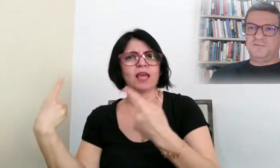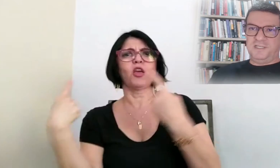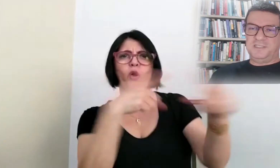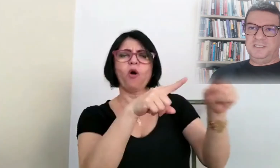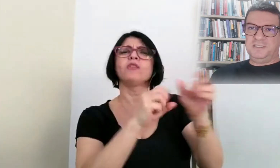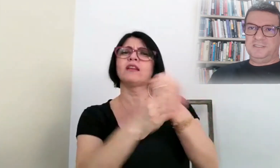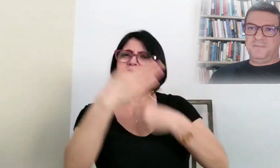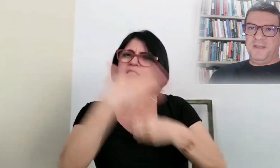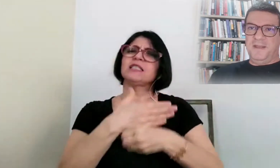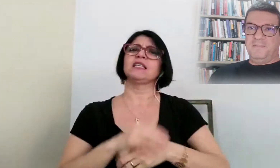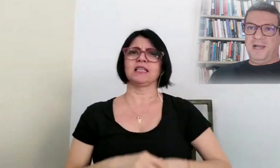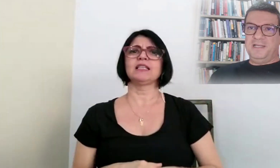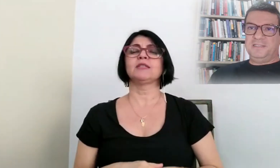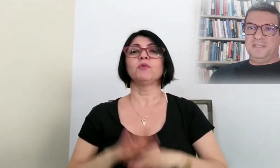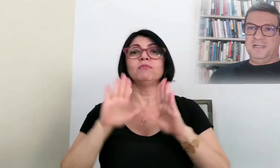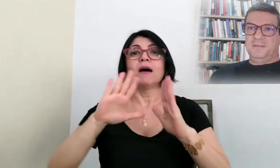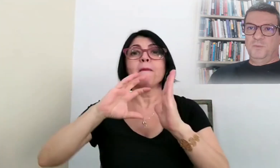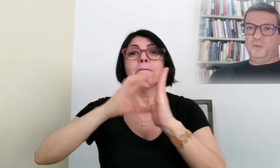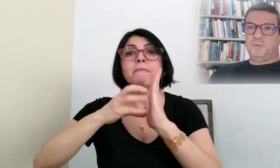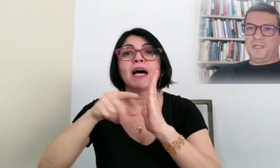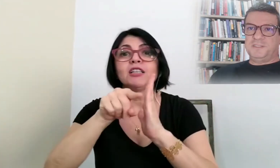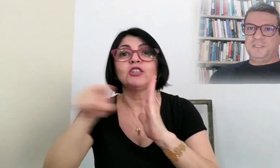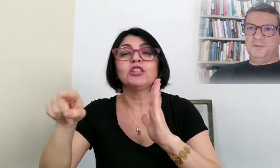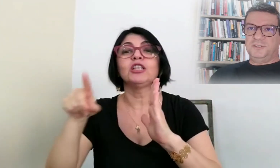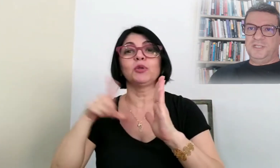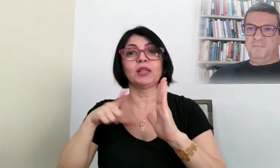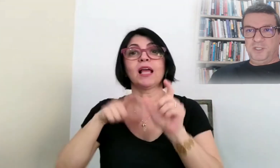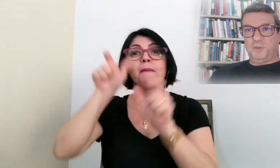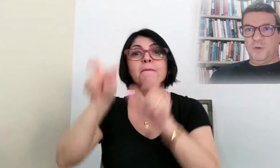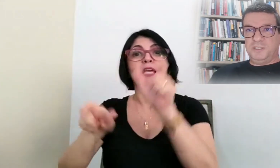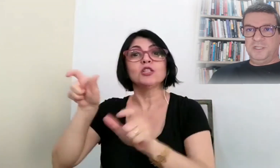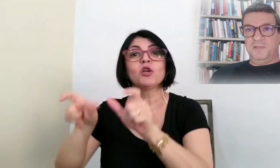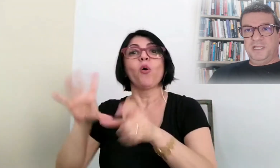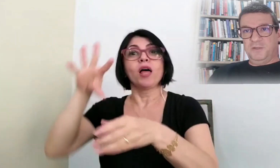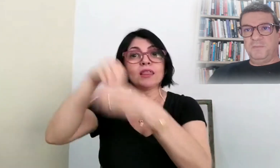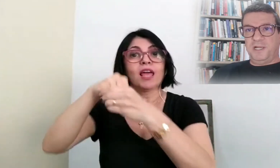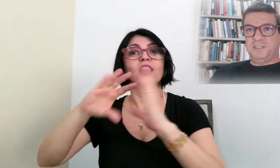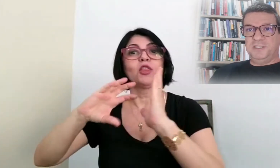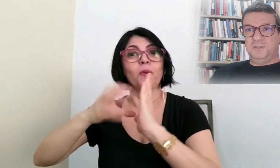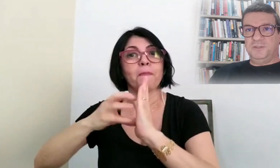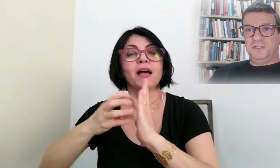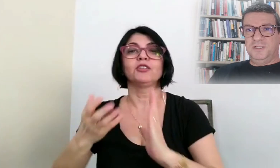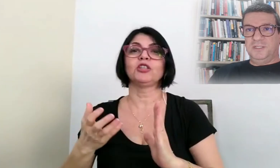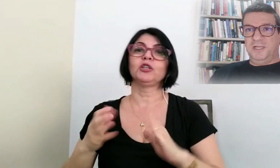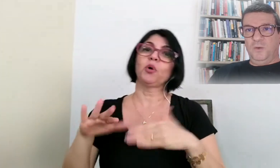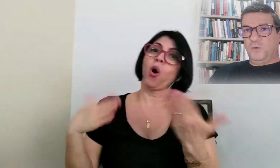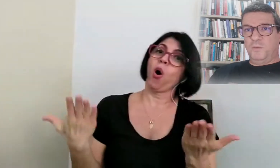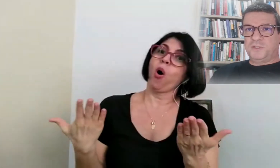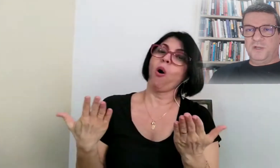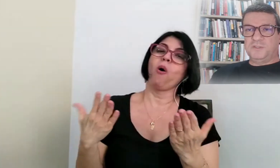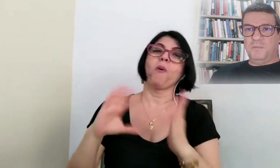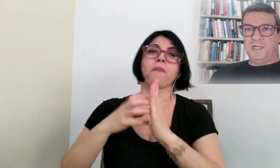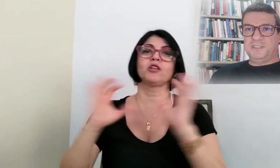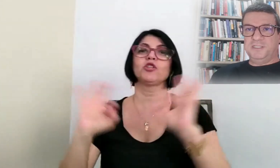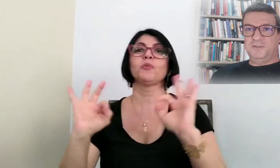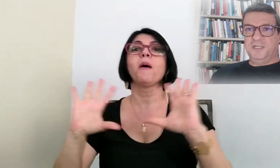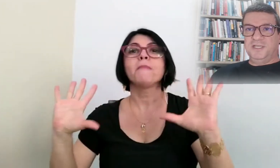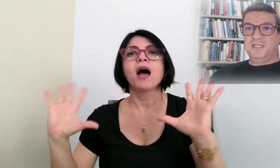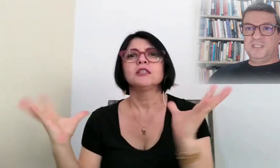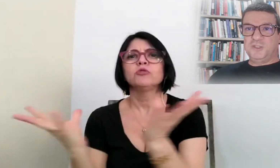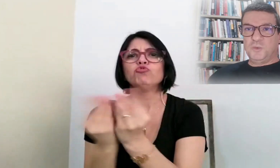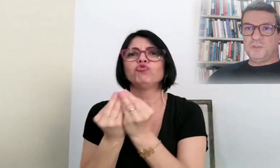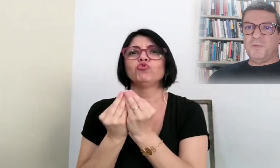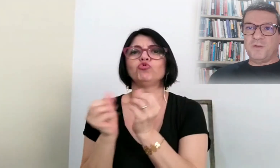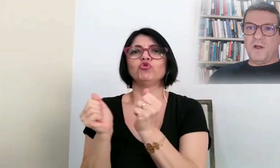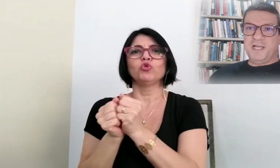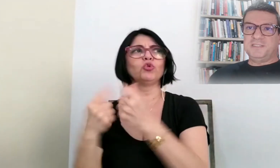correntes antifascistas, mas muitos partidos têm pessoas que militam em partidos, né, ou grupos que não são partidos,